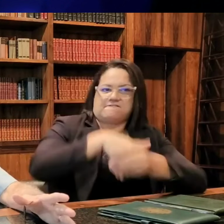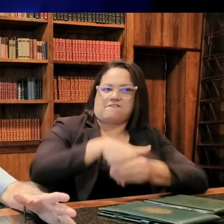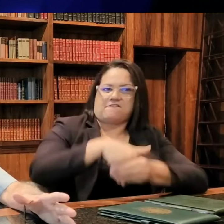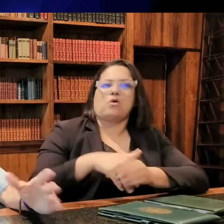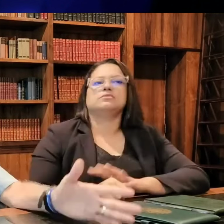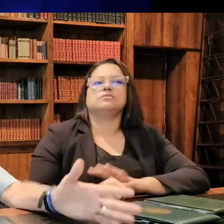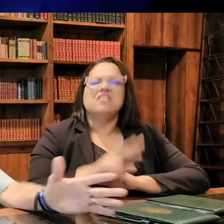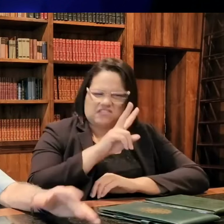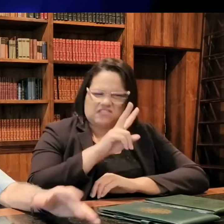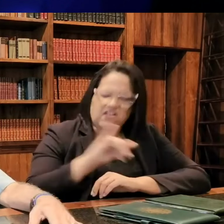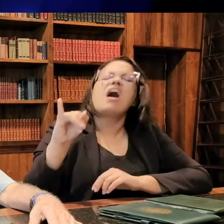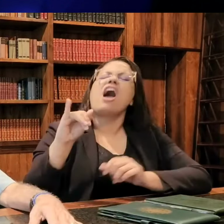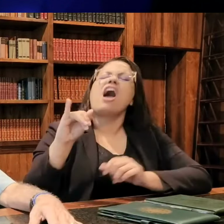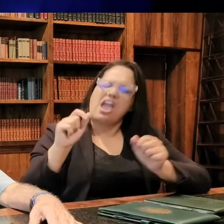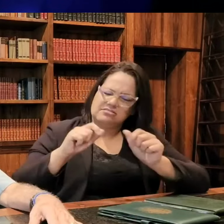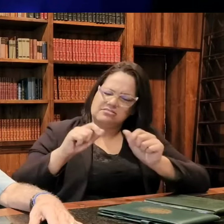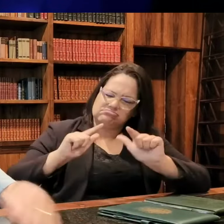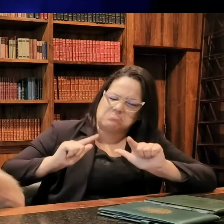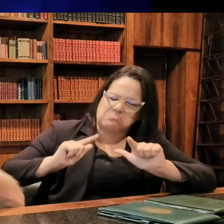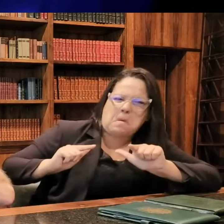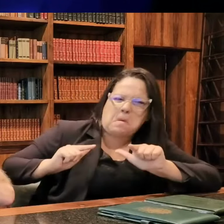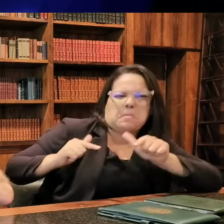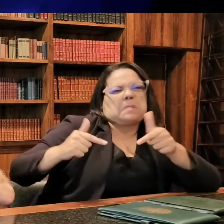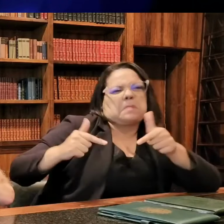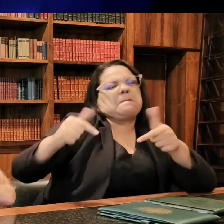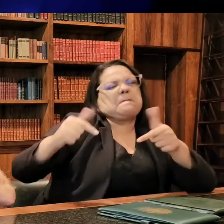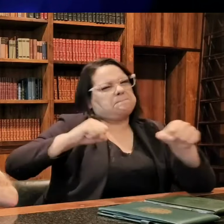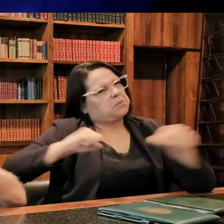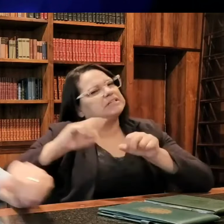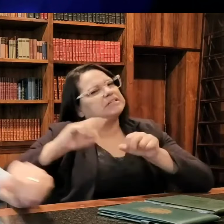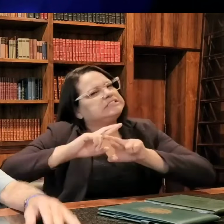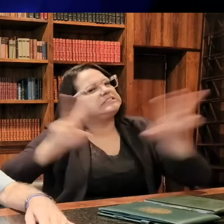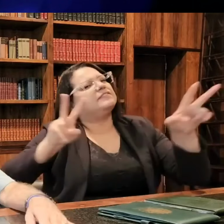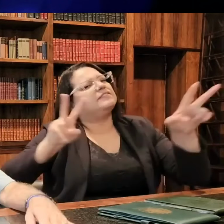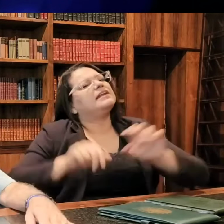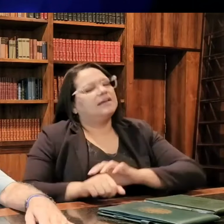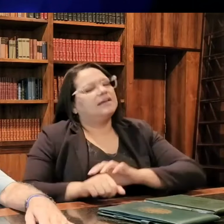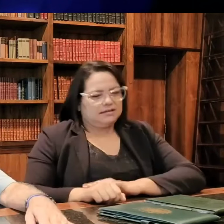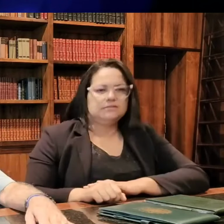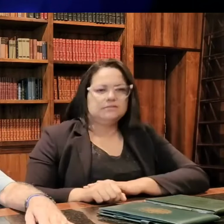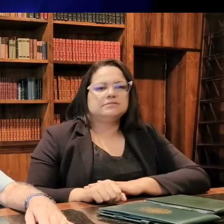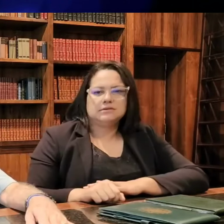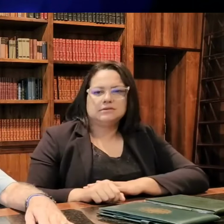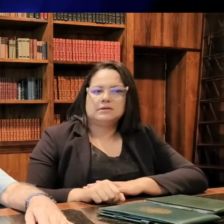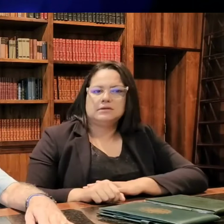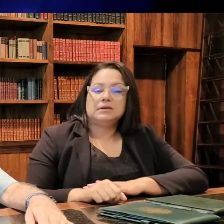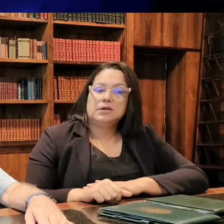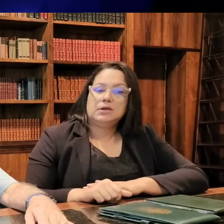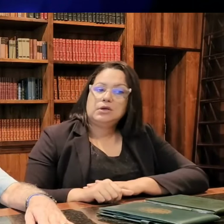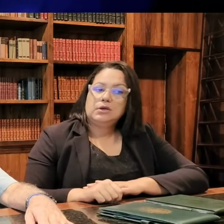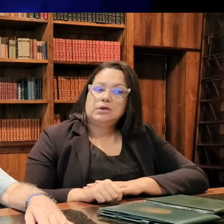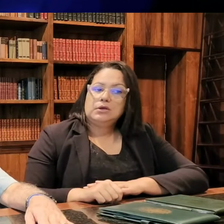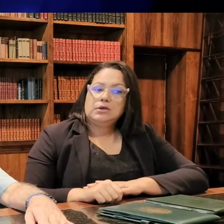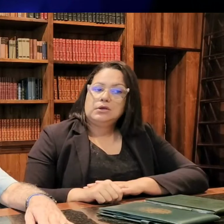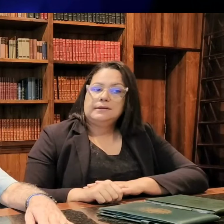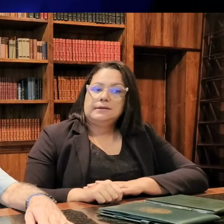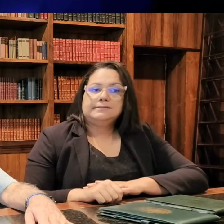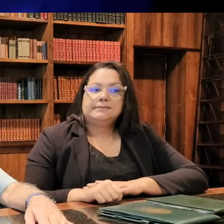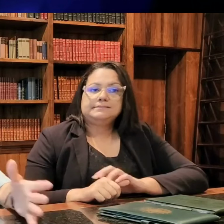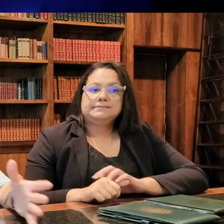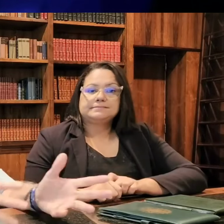Muitas emoções, né? A gente sabe que todo mundo está com uma pulga atrás da orelha. Com essa expectativa de